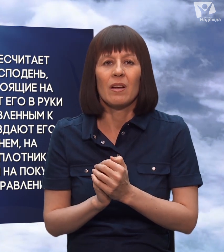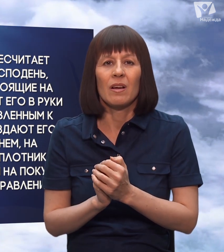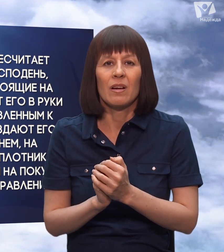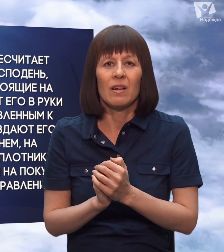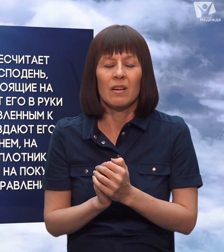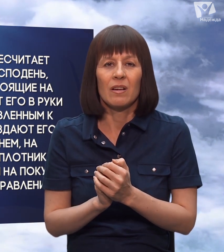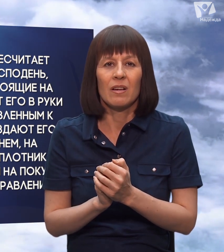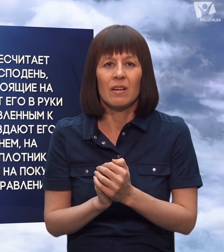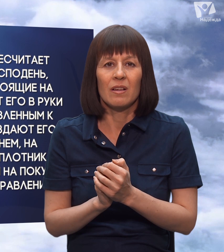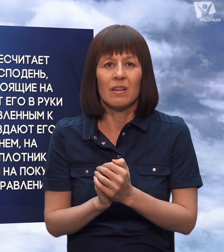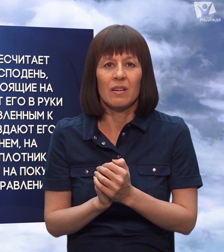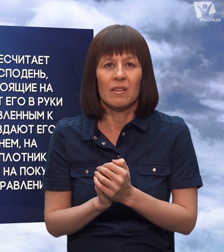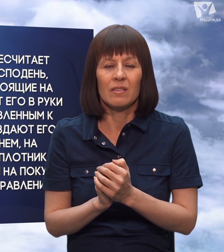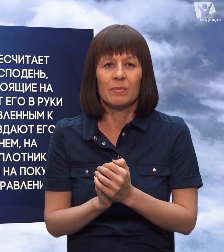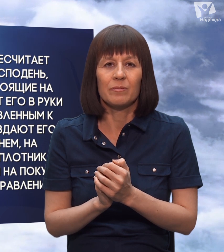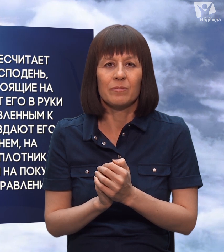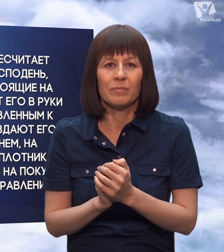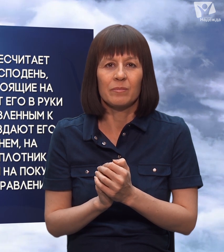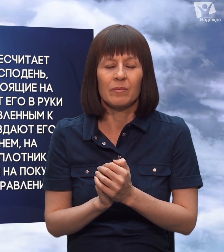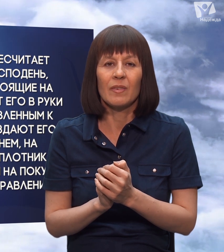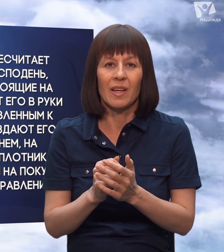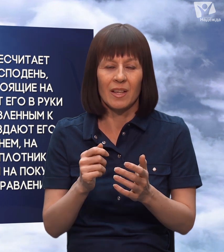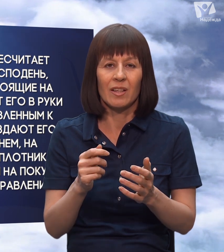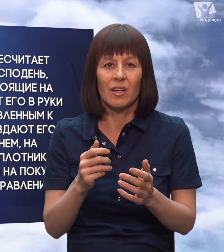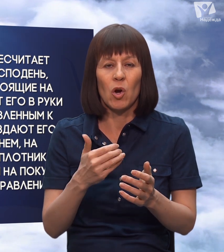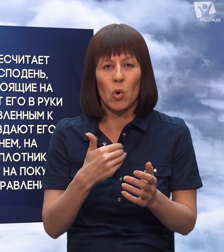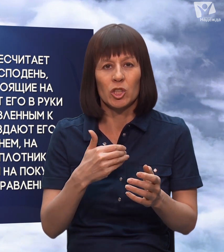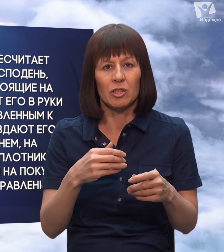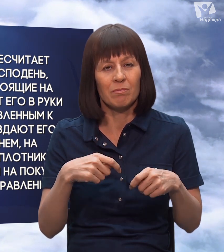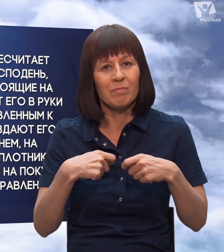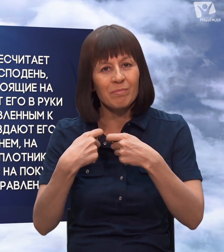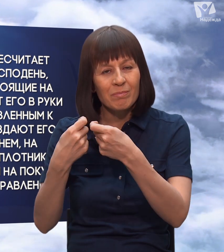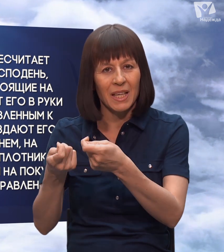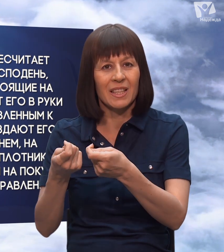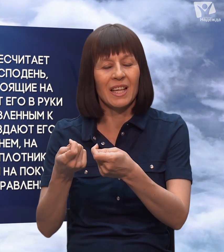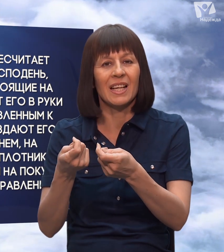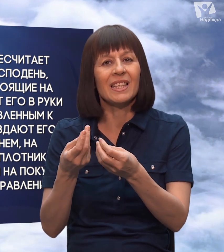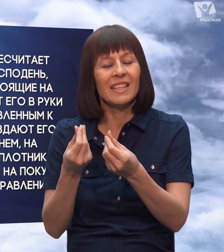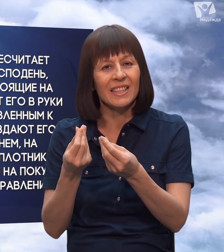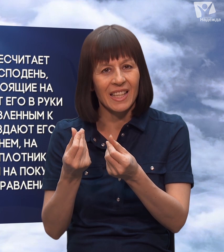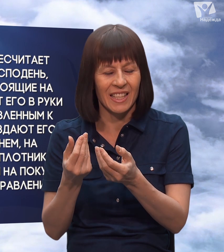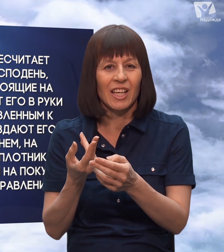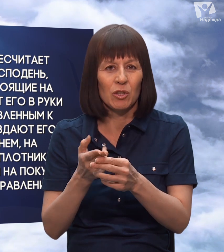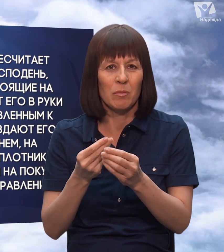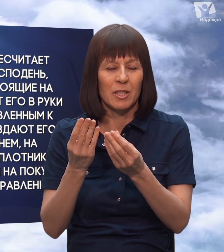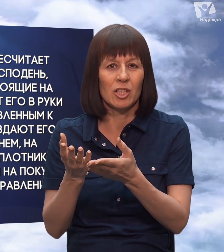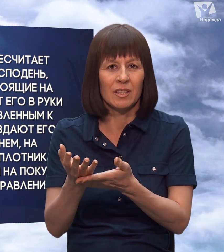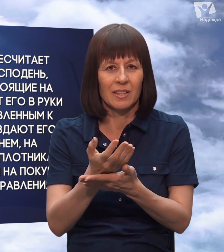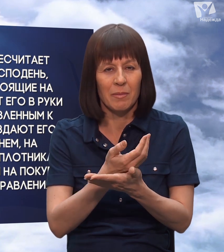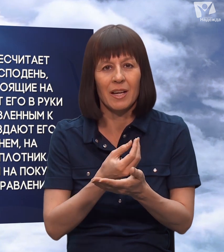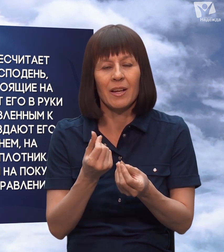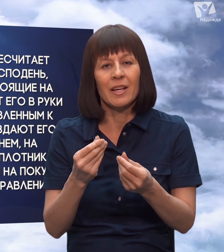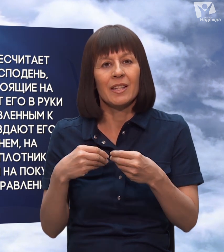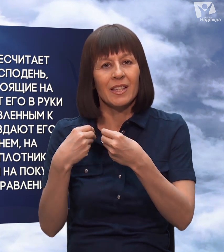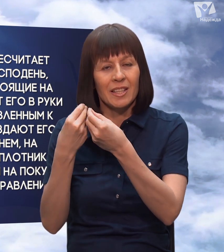порога и пусть отдадут его в руки и производителем работ представлены в дому господню и они пусть